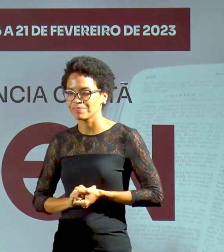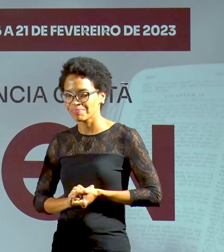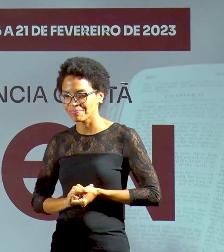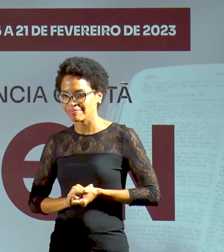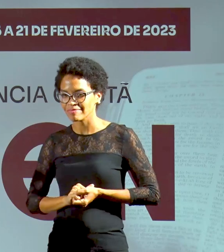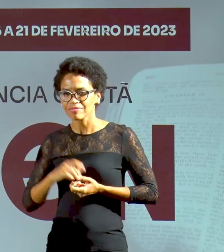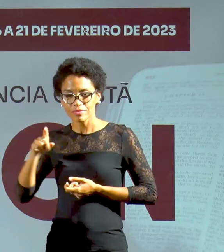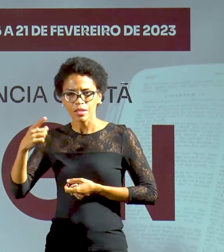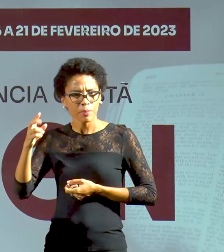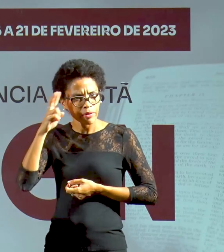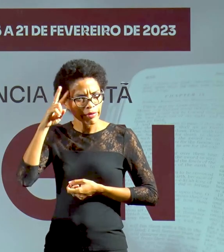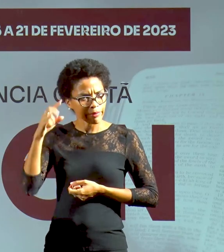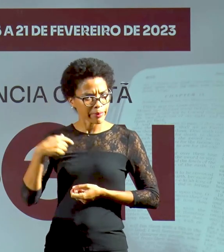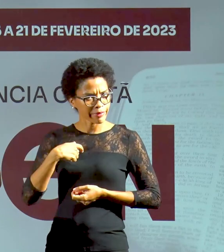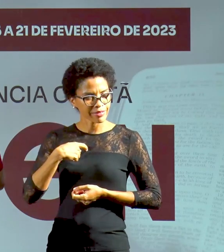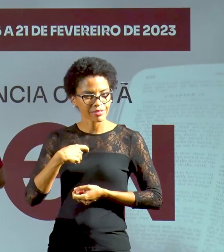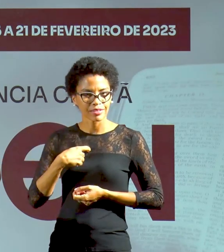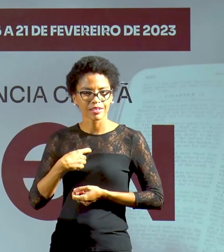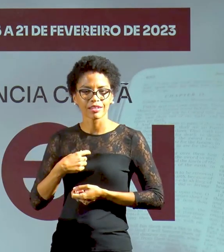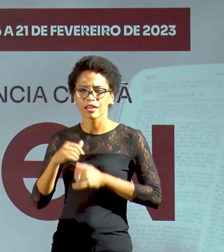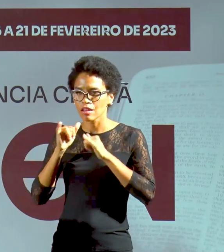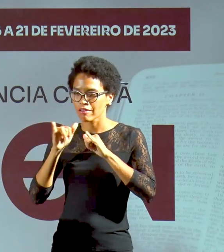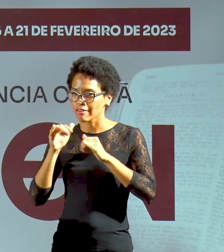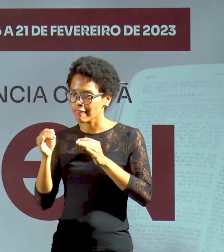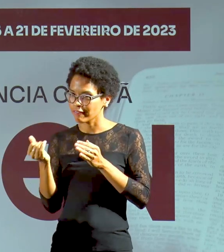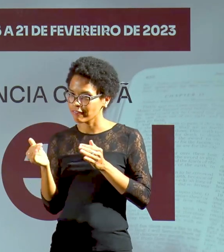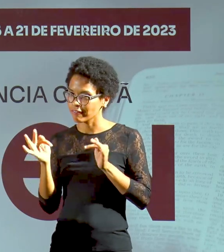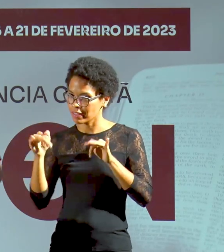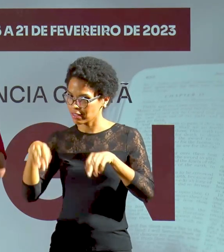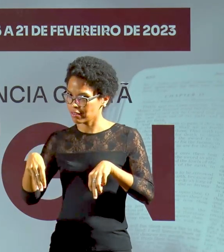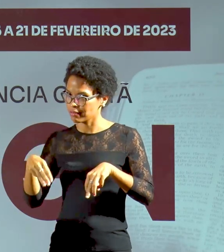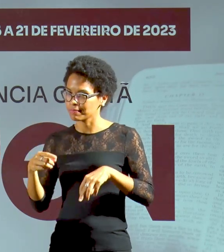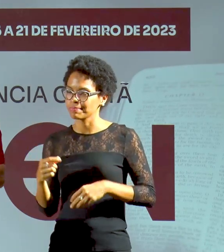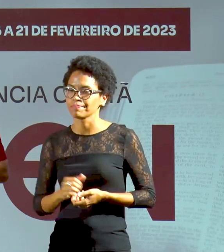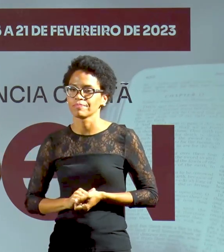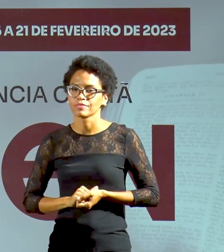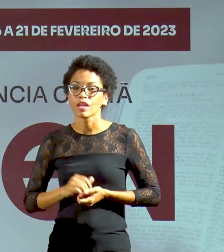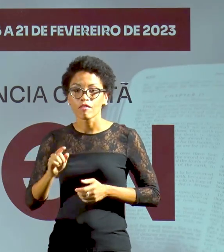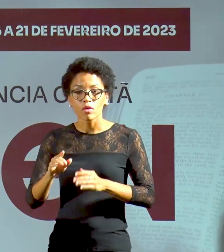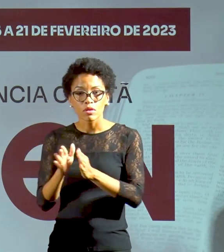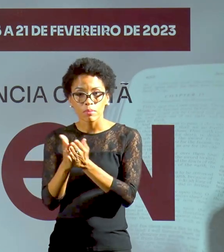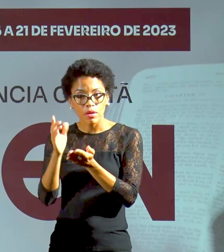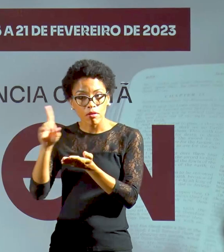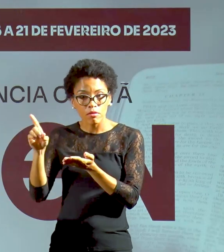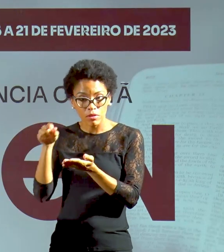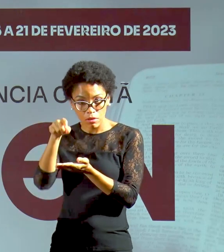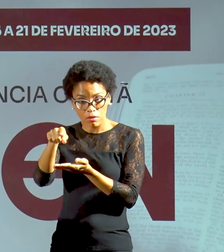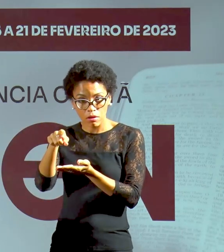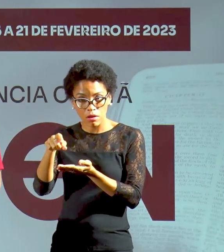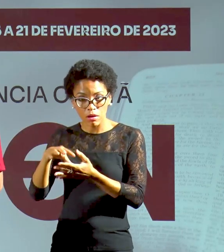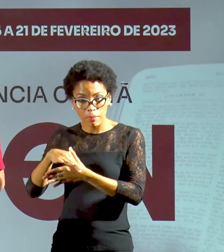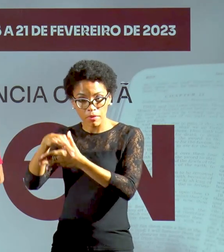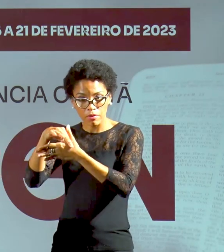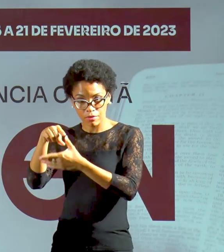depois vocês me lembra tá lá nos avisos final eu vou sortear esse livro aqui muito bem você tá com a sua Bíblia aí